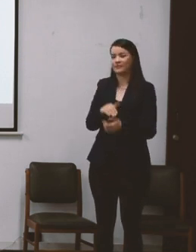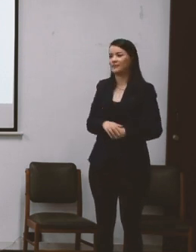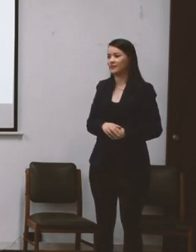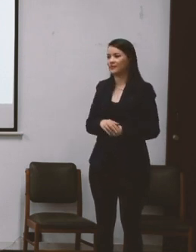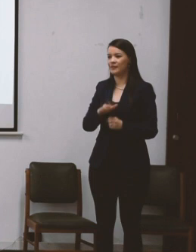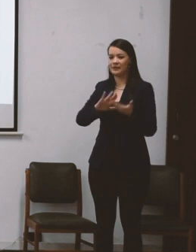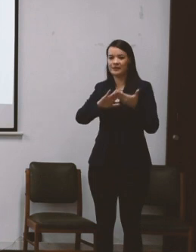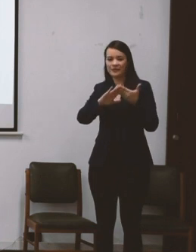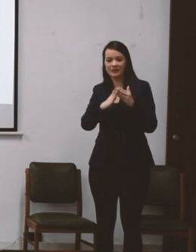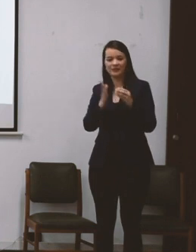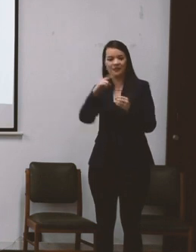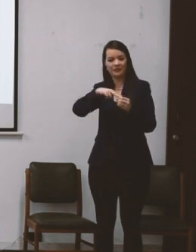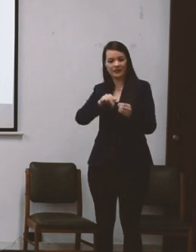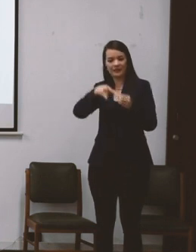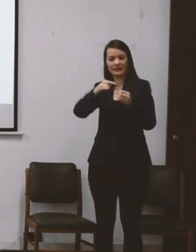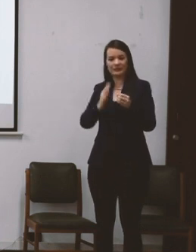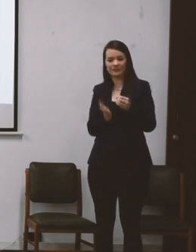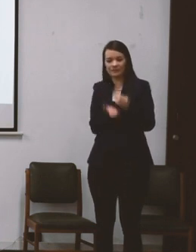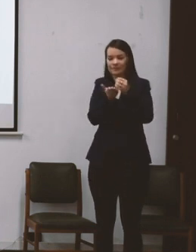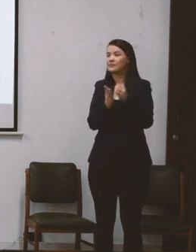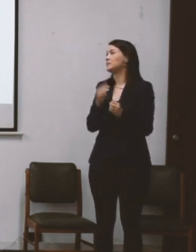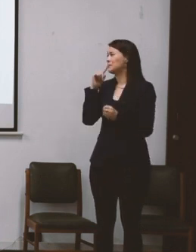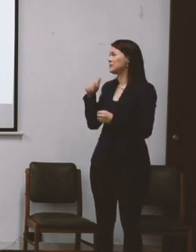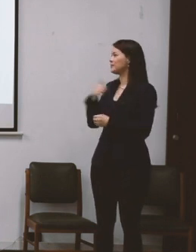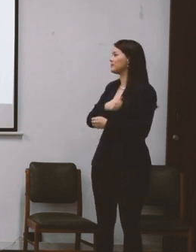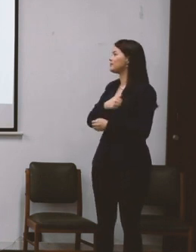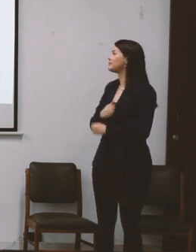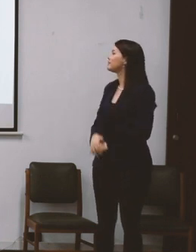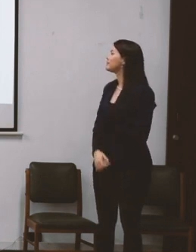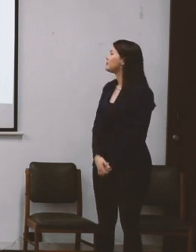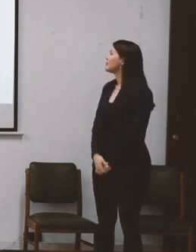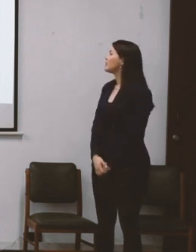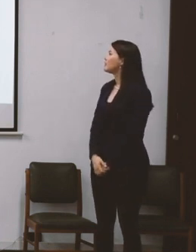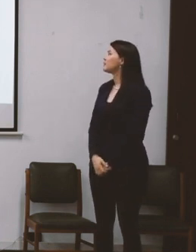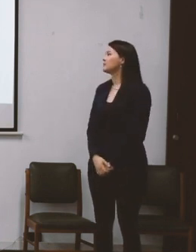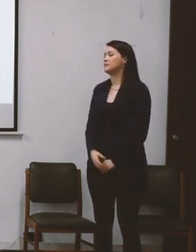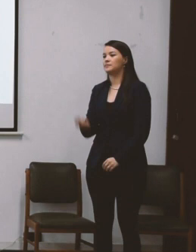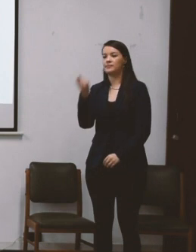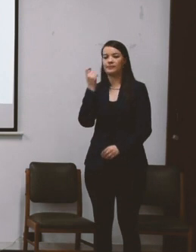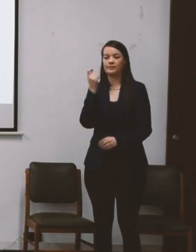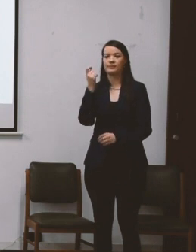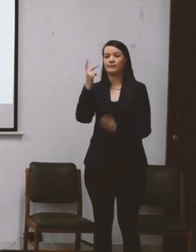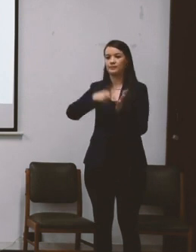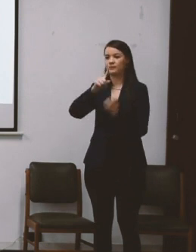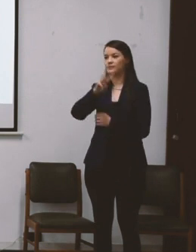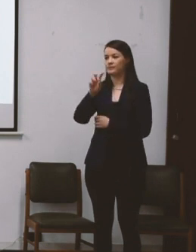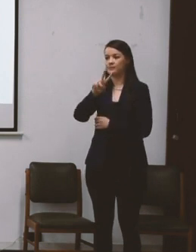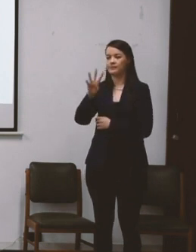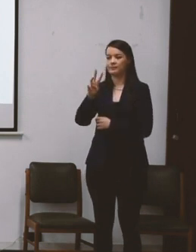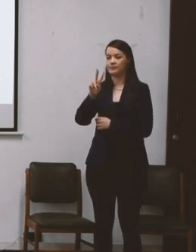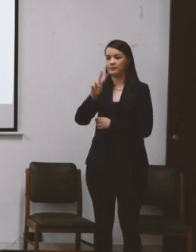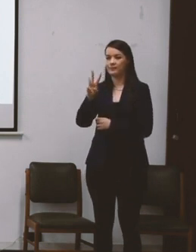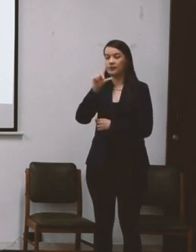del indigenista. La siguiente. El 23 de julio de 2018, la escuela Villas Juan Pablo